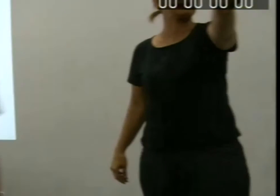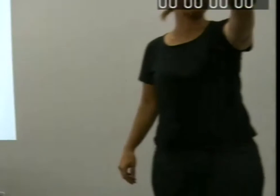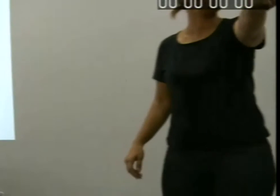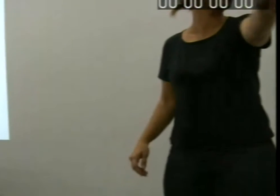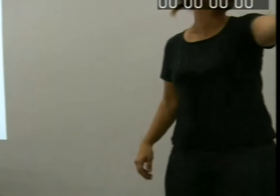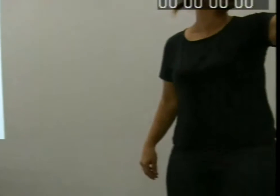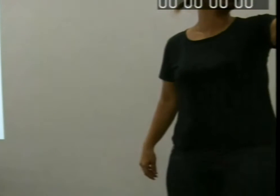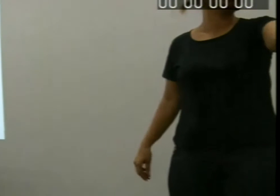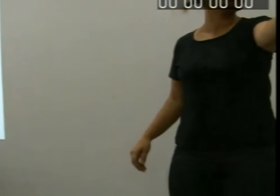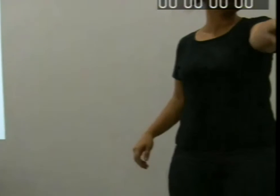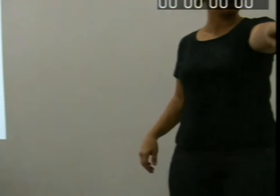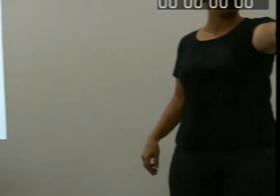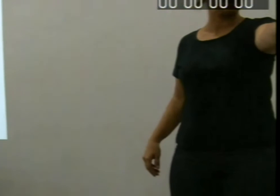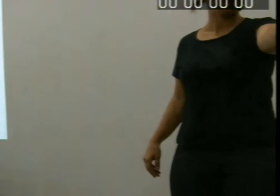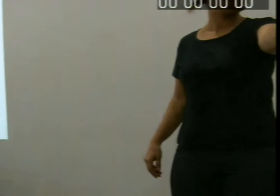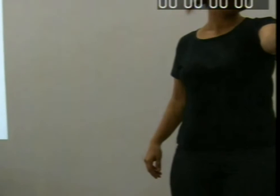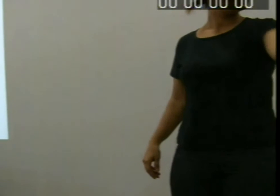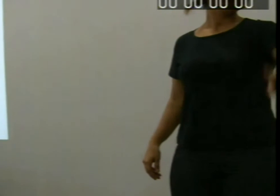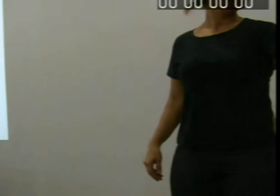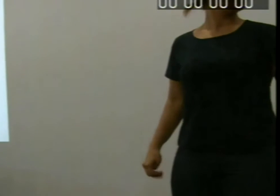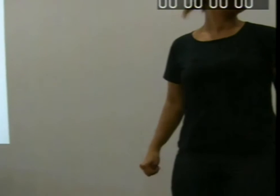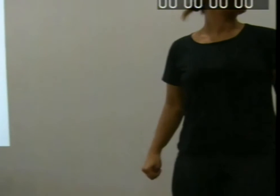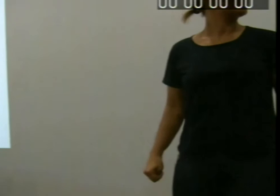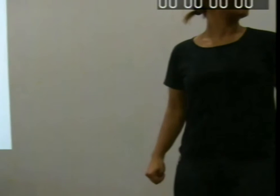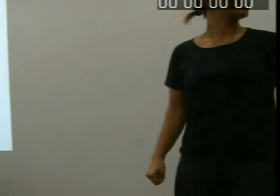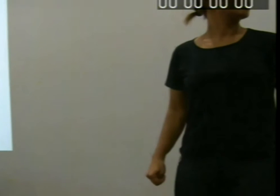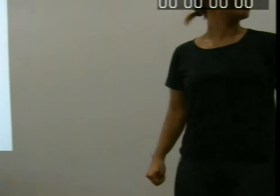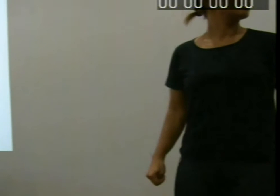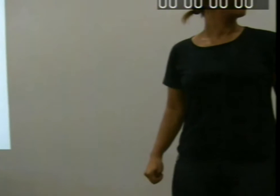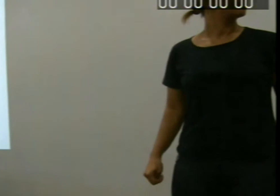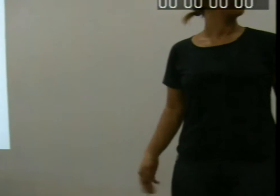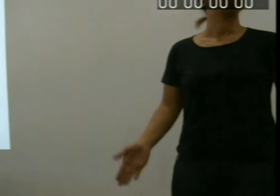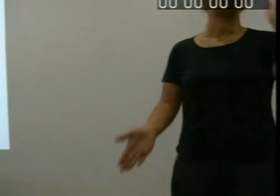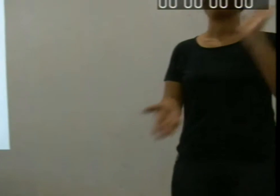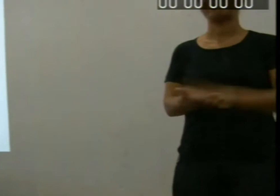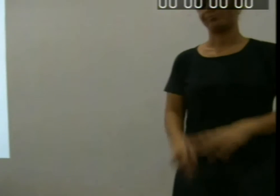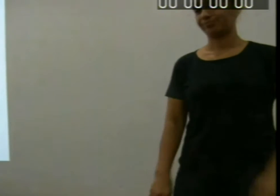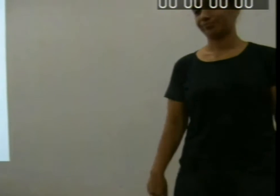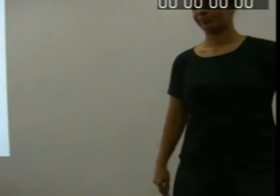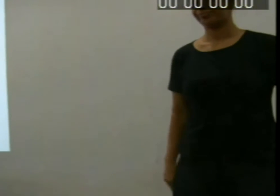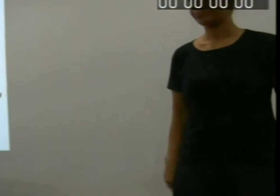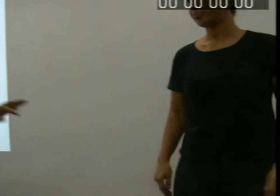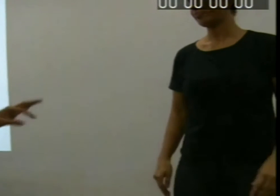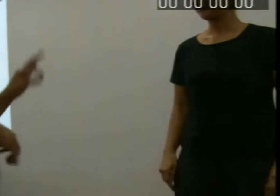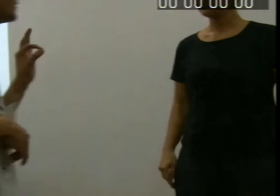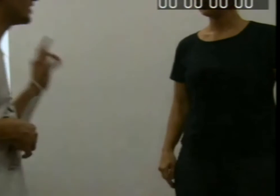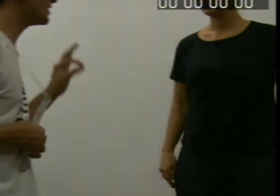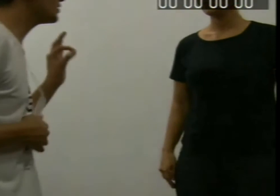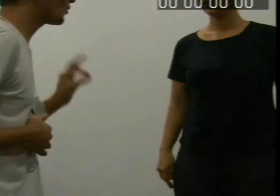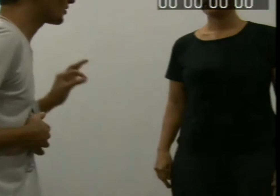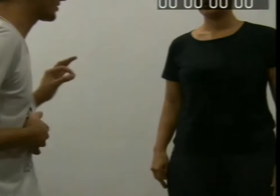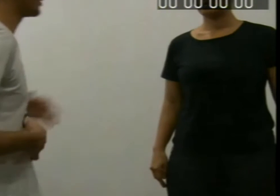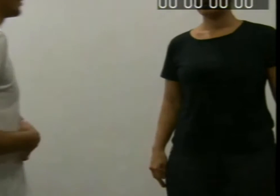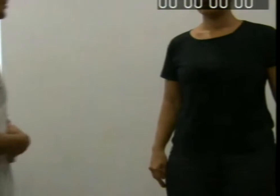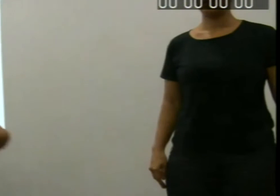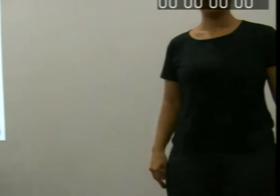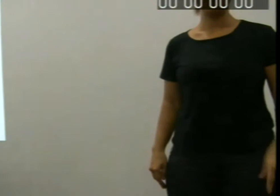memória eu sou ontem por exemplo foi aniversário da minha sobrinha eu lembrei hoje então você ver que não é uma